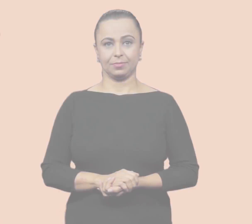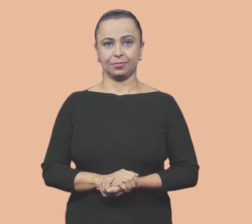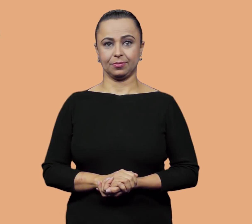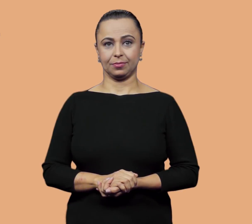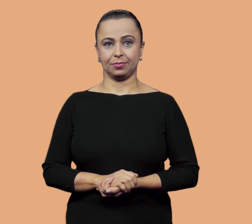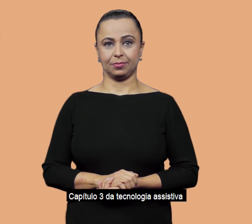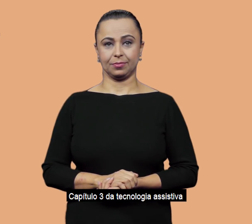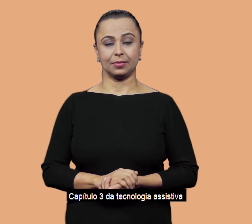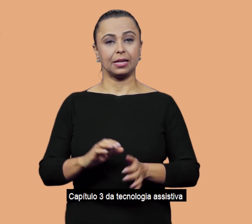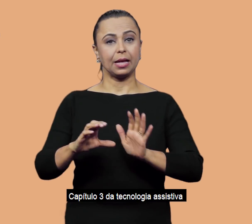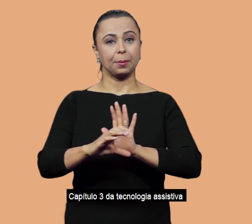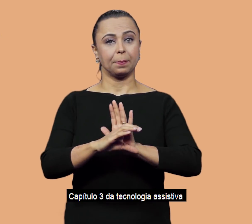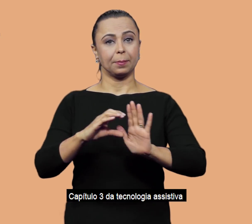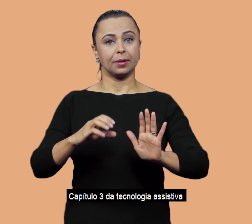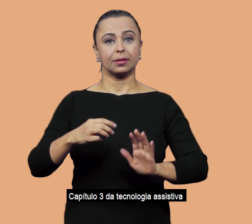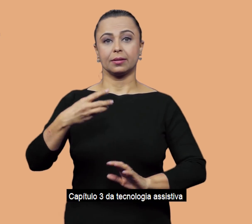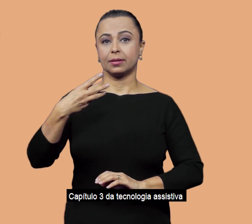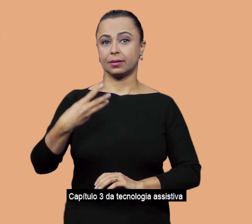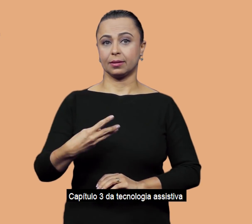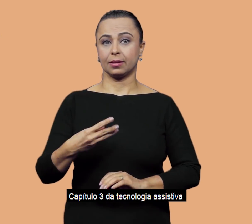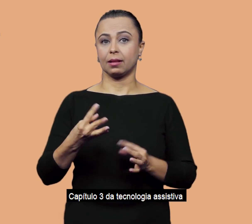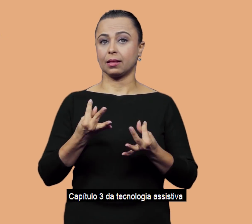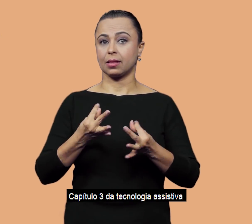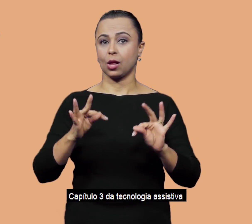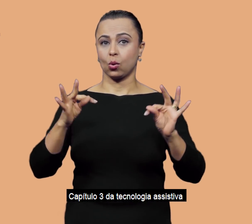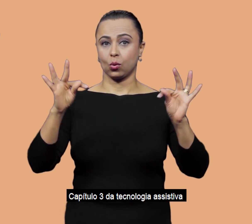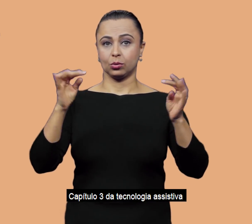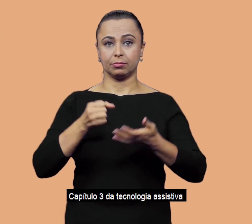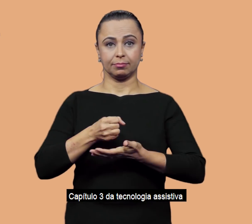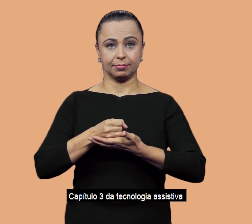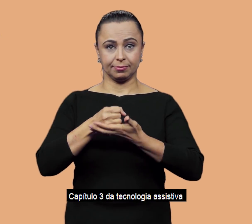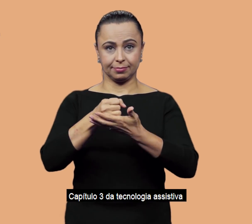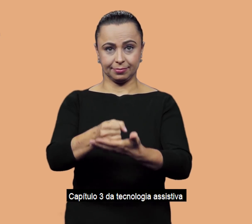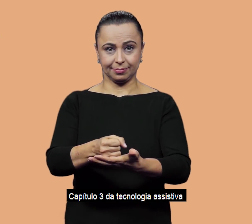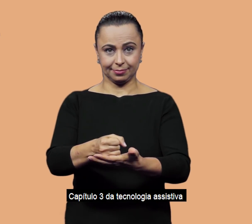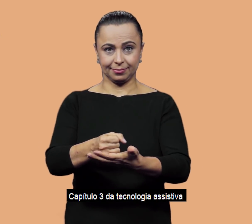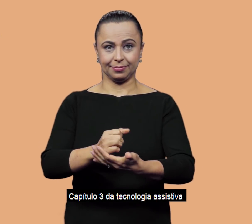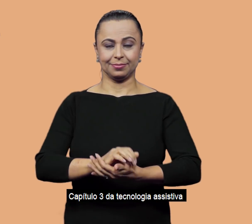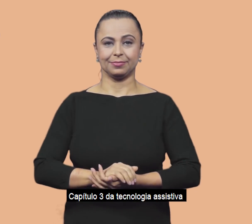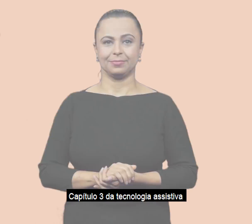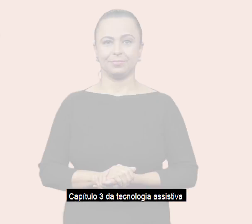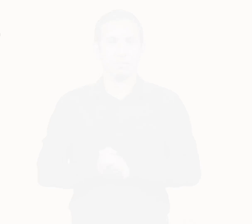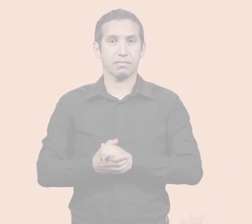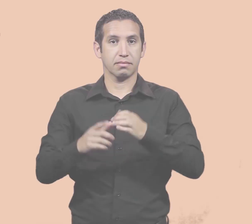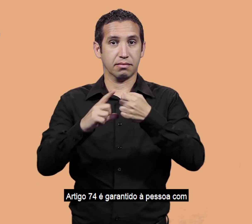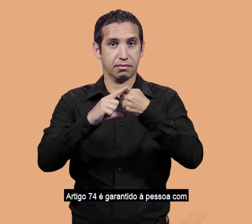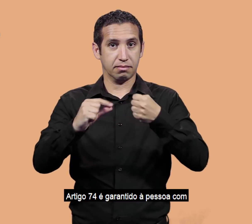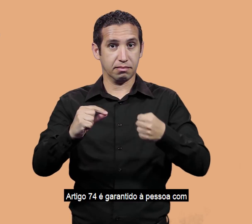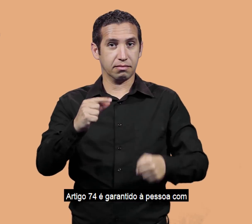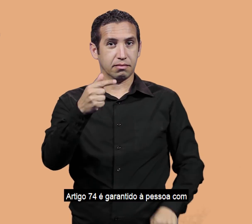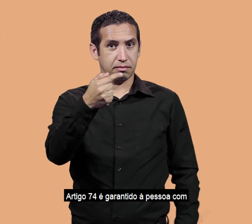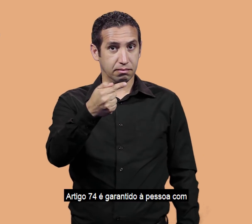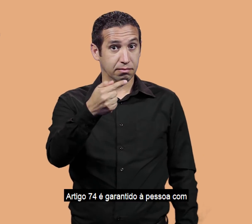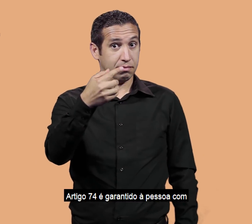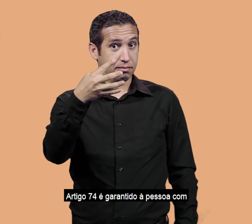o capítulo 3 da tecnologia assistiva artigo 74